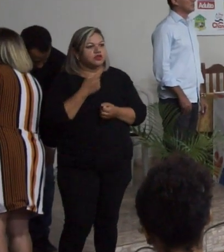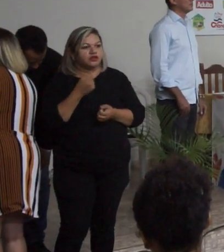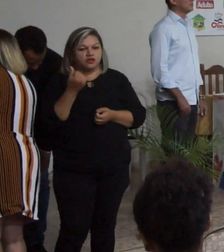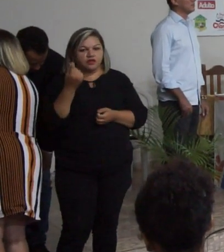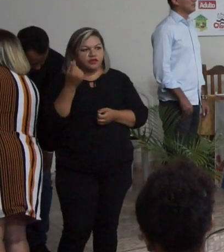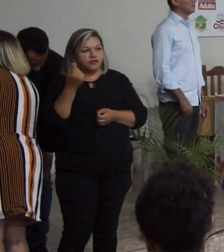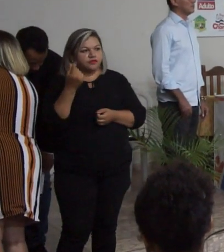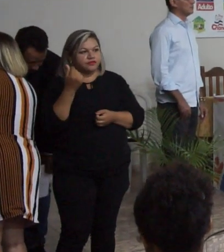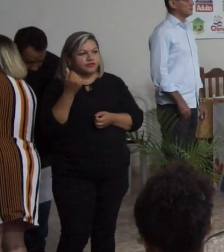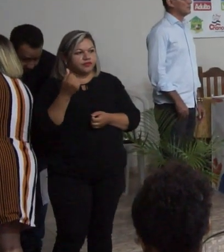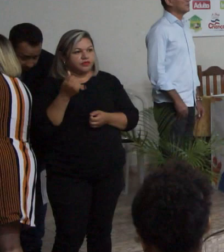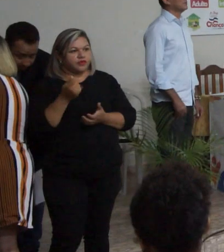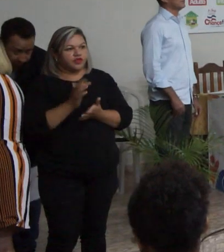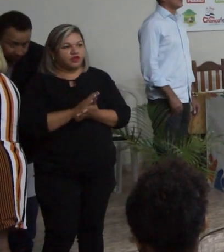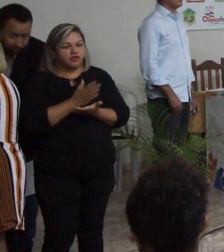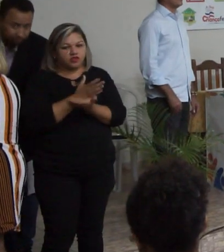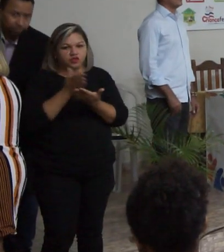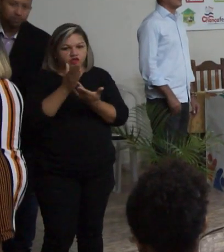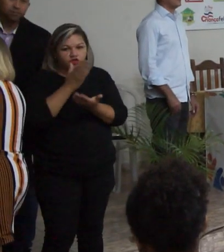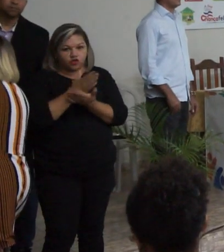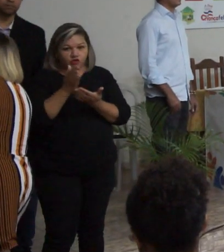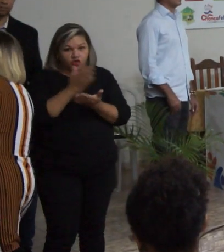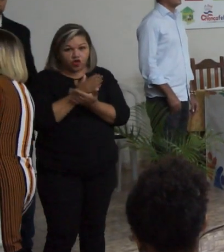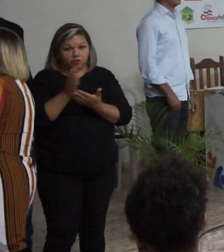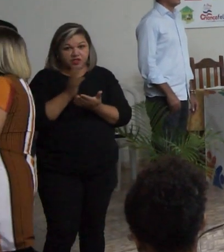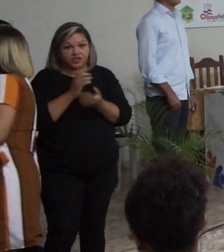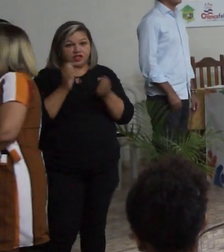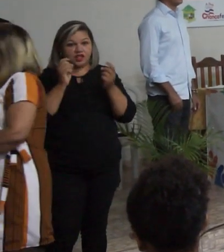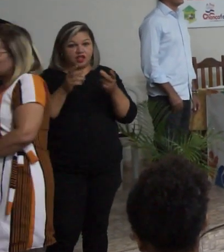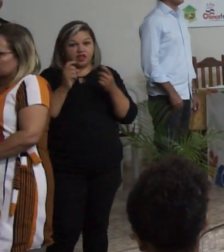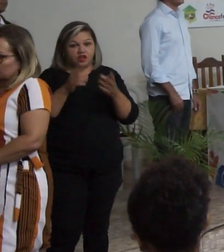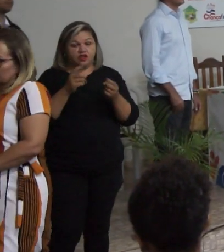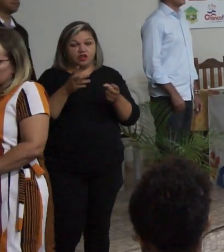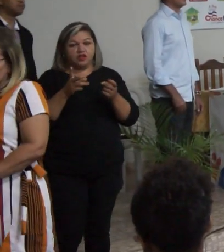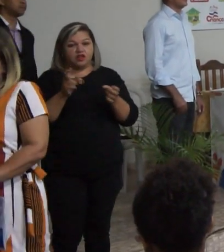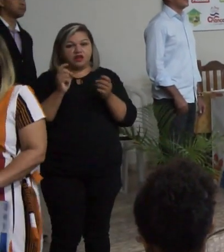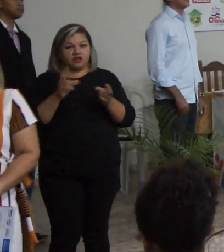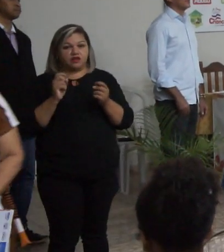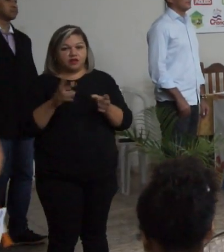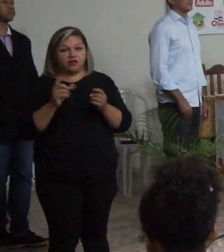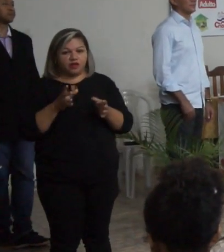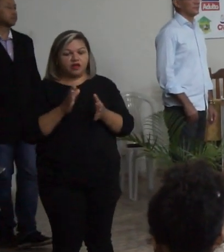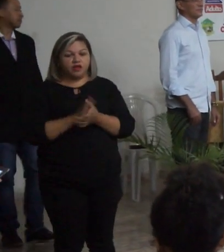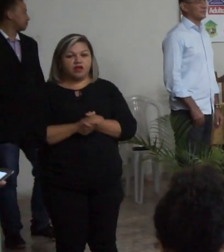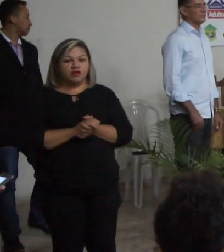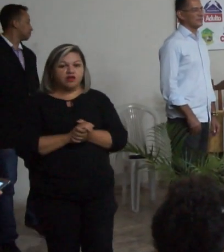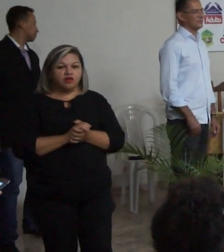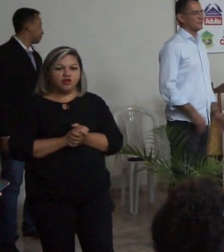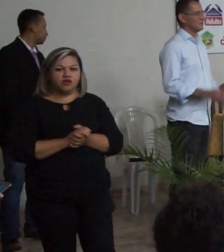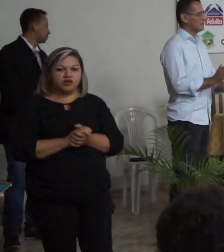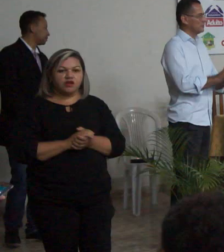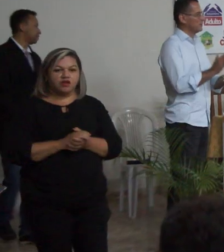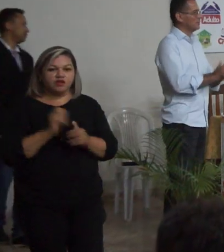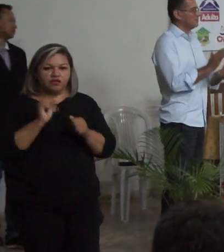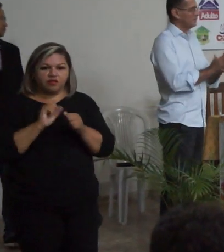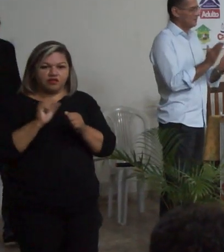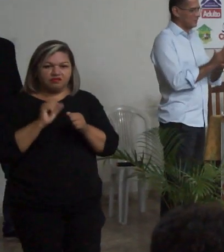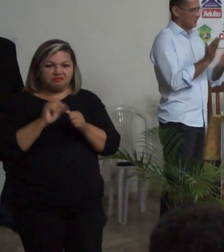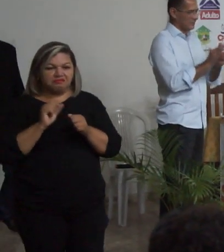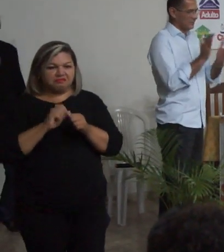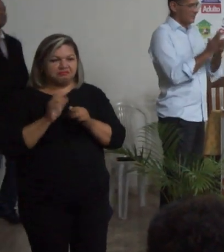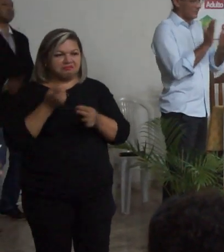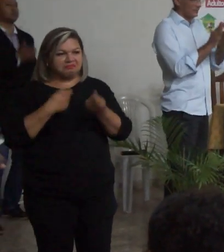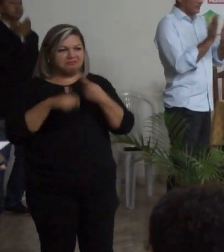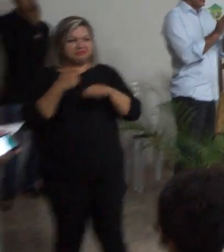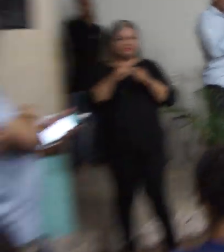ser empreendedora, para que possa o município ajudar as mulheres a montar o seu próprio negócio, para mostrar o